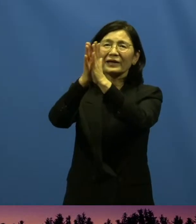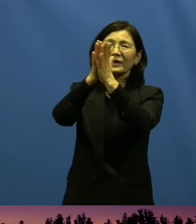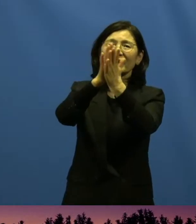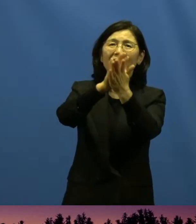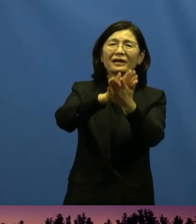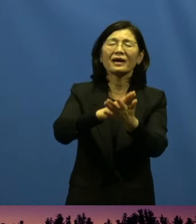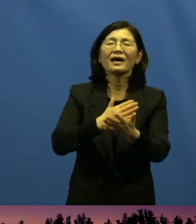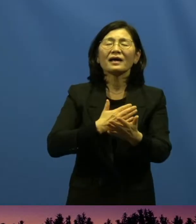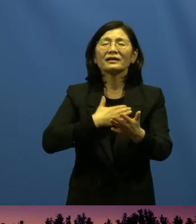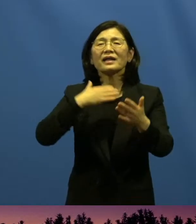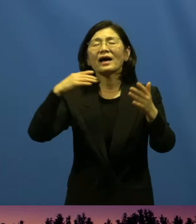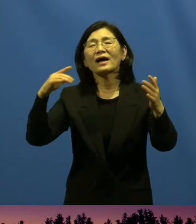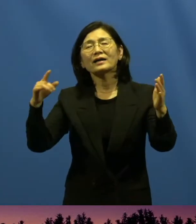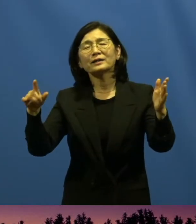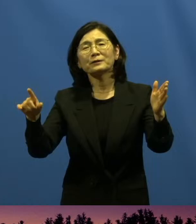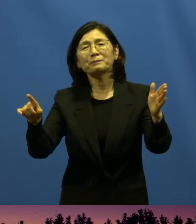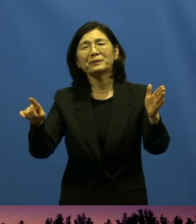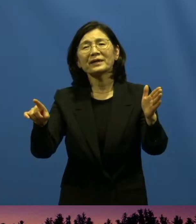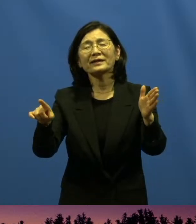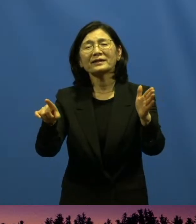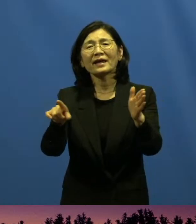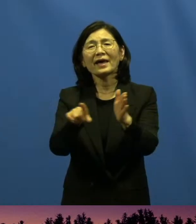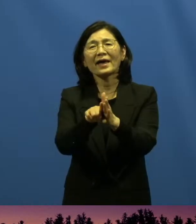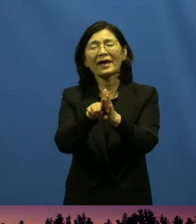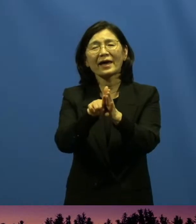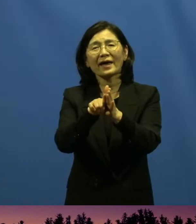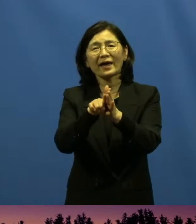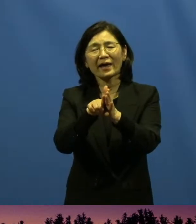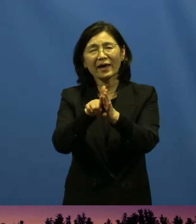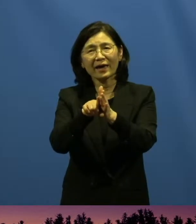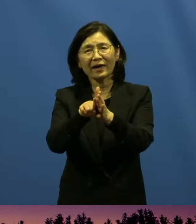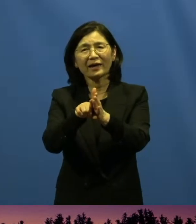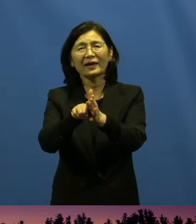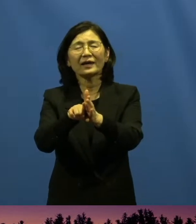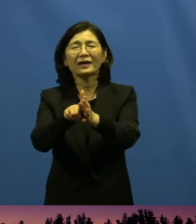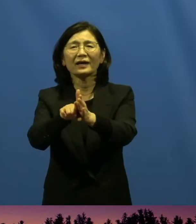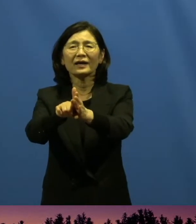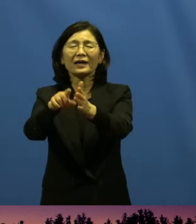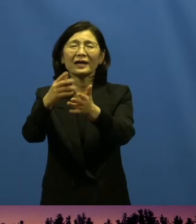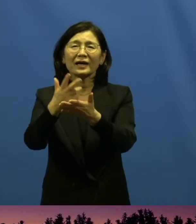되리. 나는 믿네.